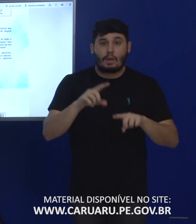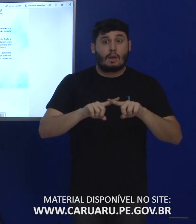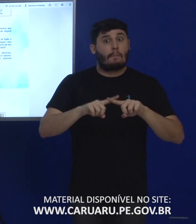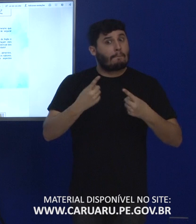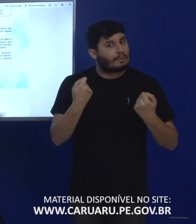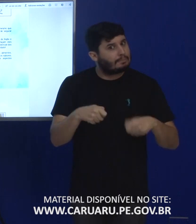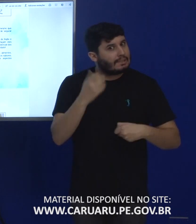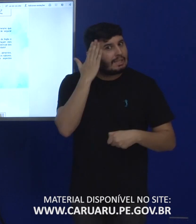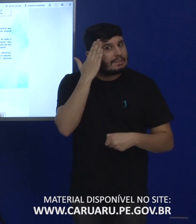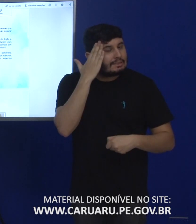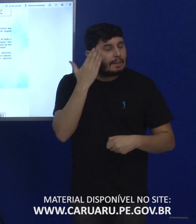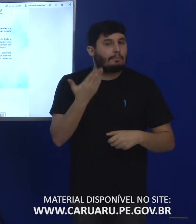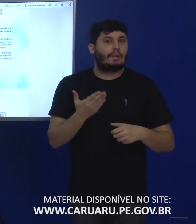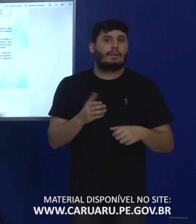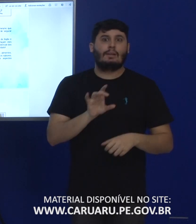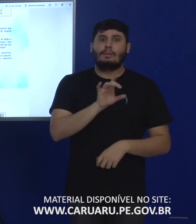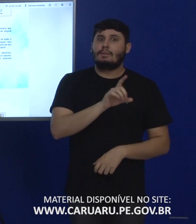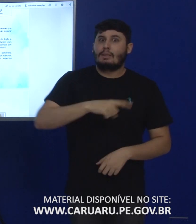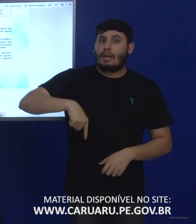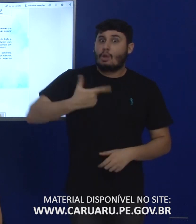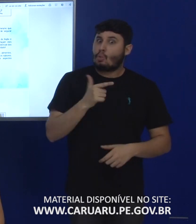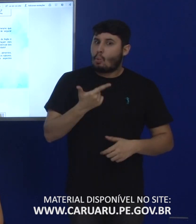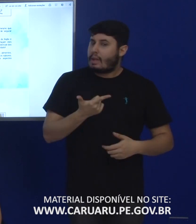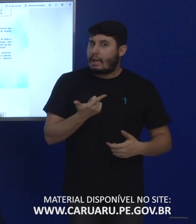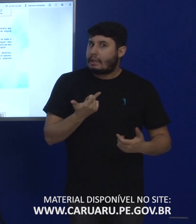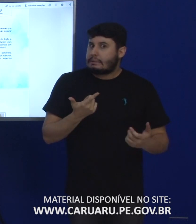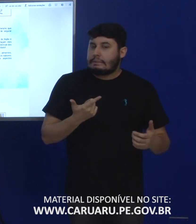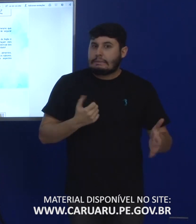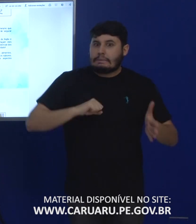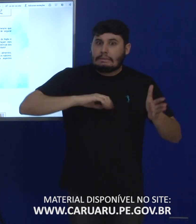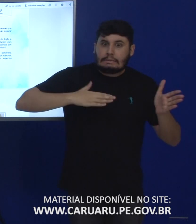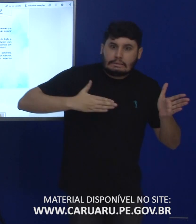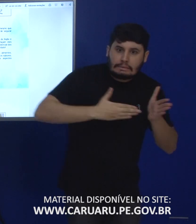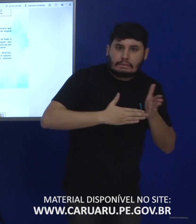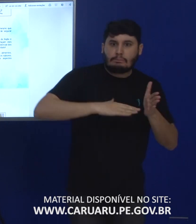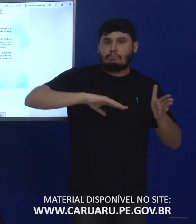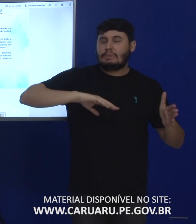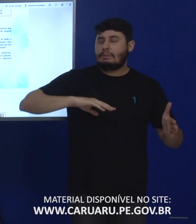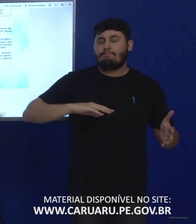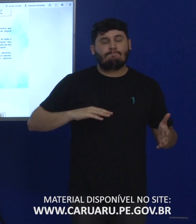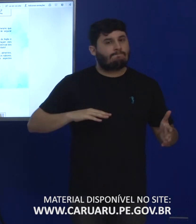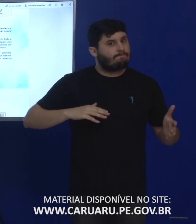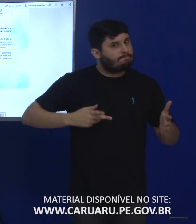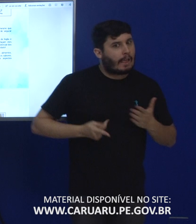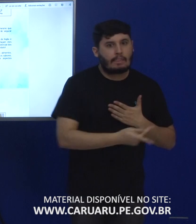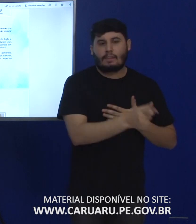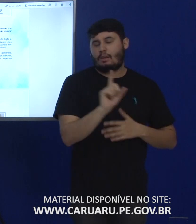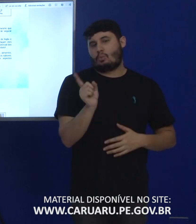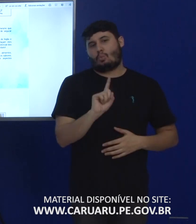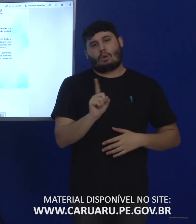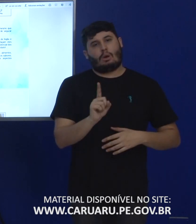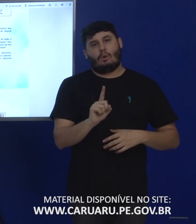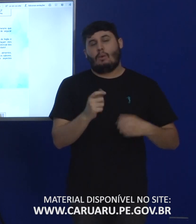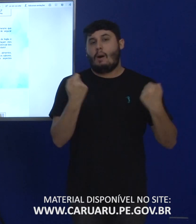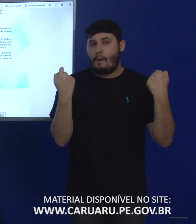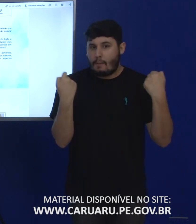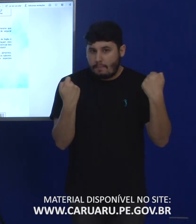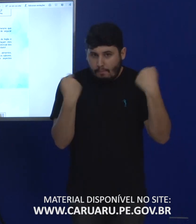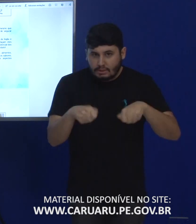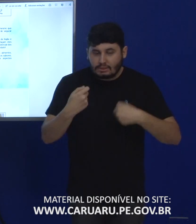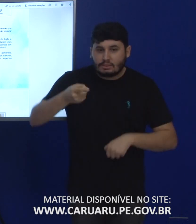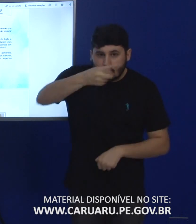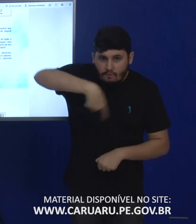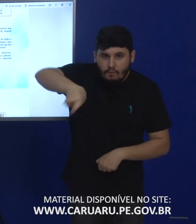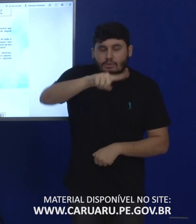ninguém. É preciso olhar a partir de vocês, pais, mães, responsáveis, de que os filhos de vocês